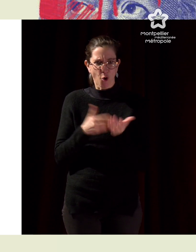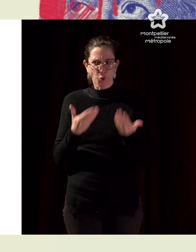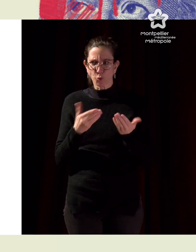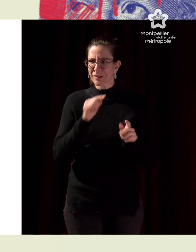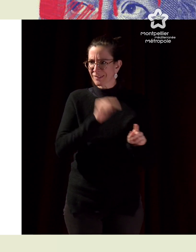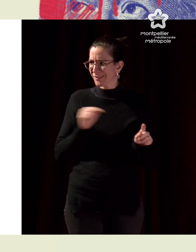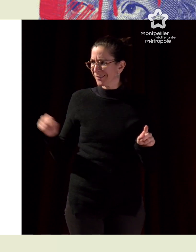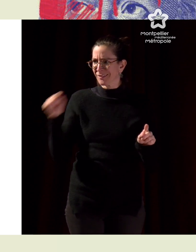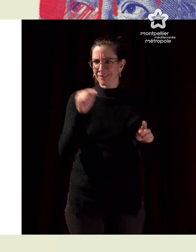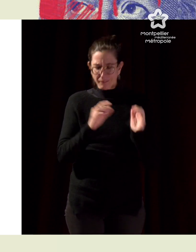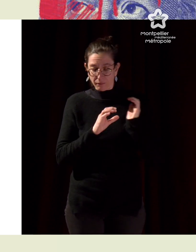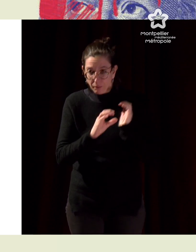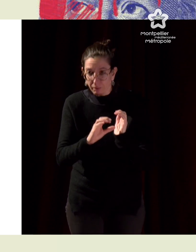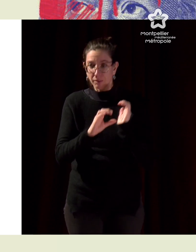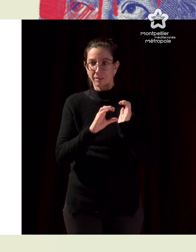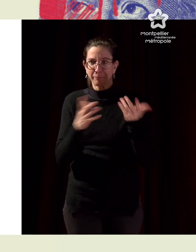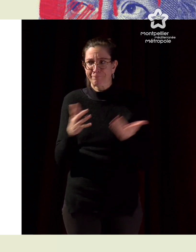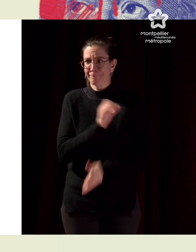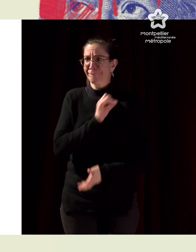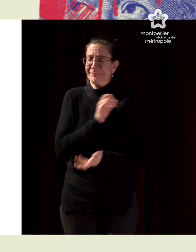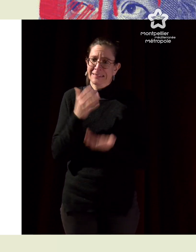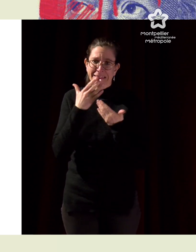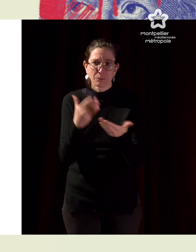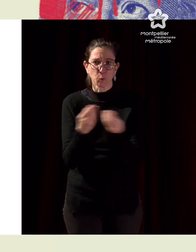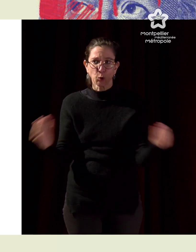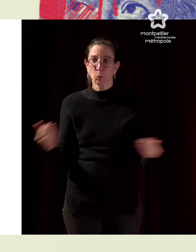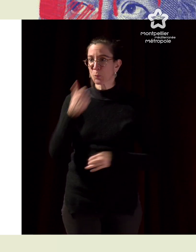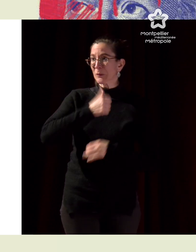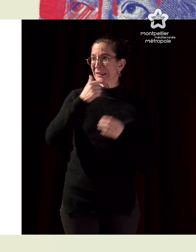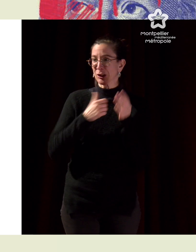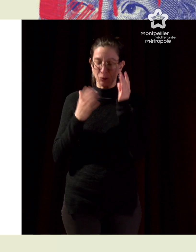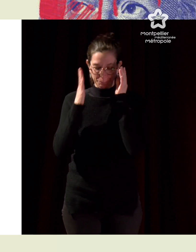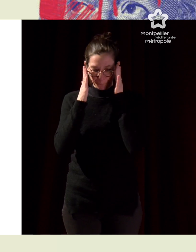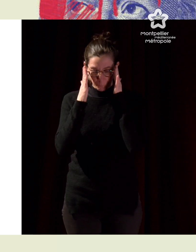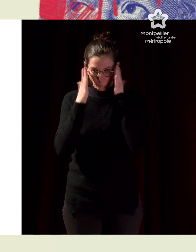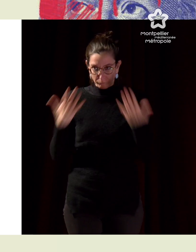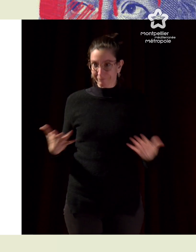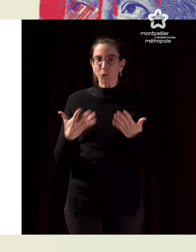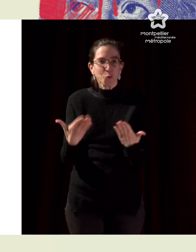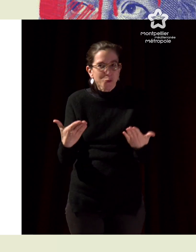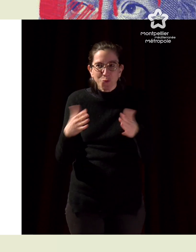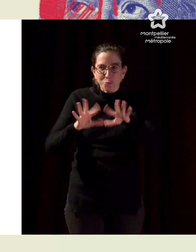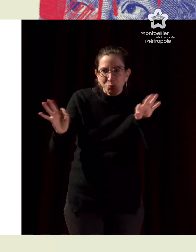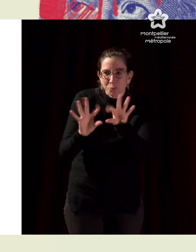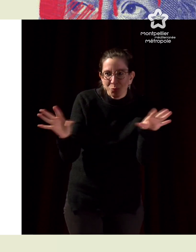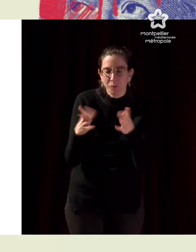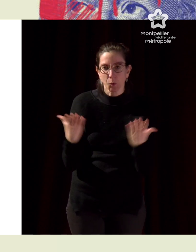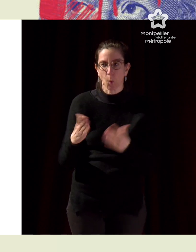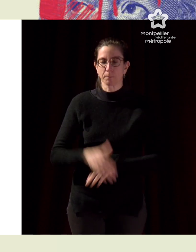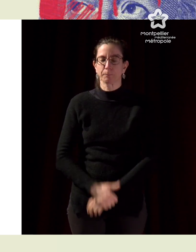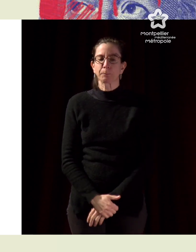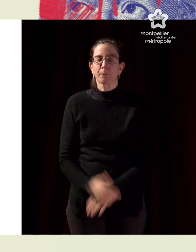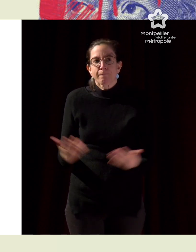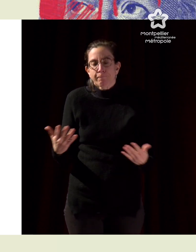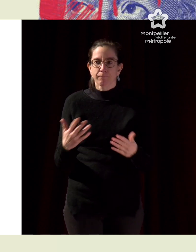je suis désolée et merci beaucoup d'avoir attendu. Alors ce que je vais vous raconter ce soir, c'est ce